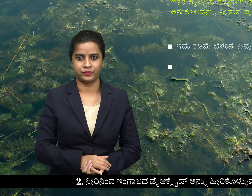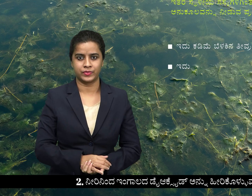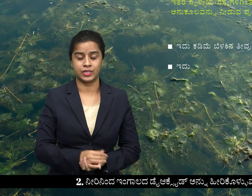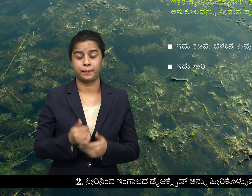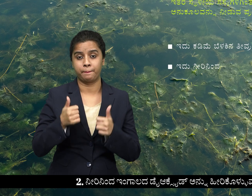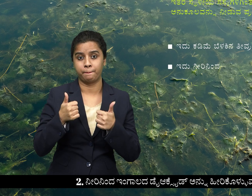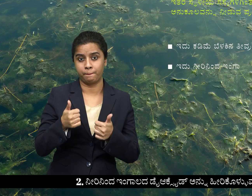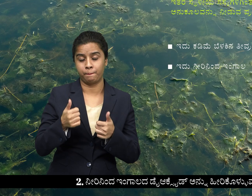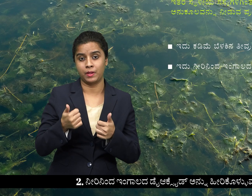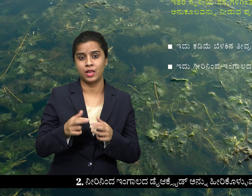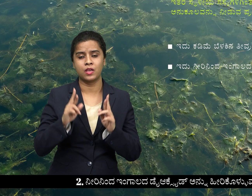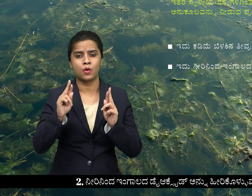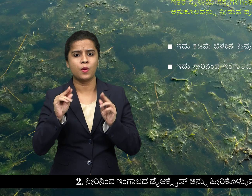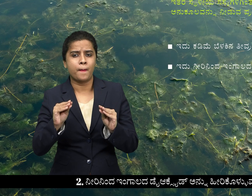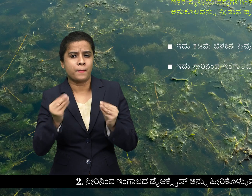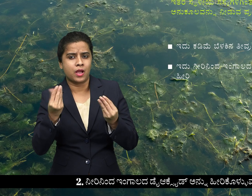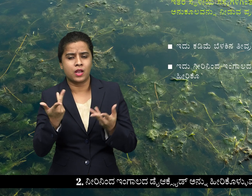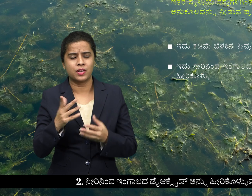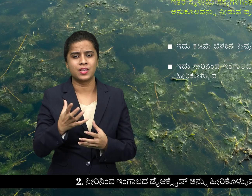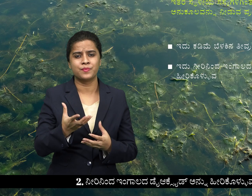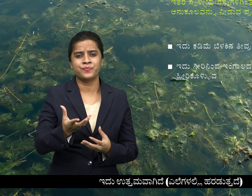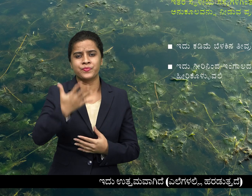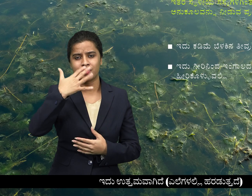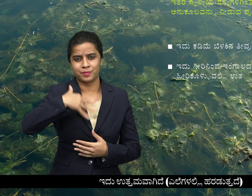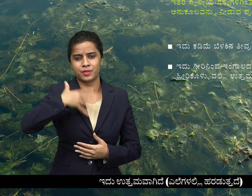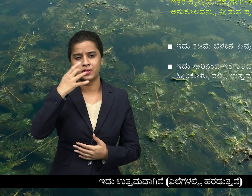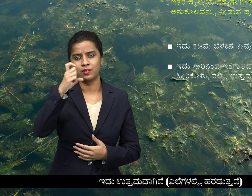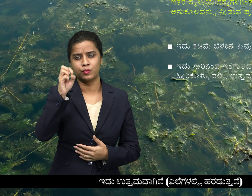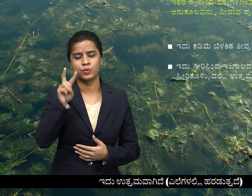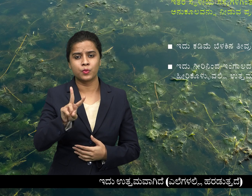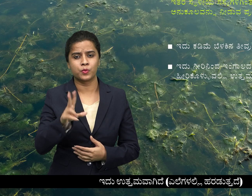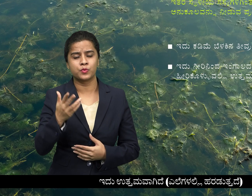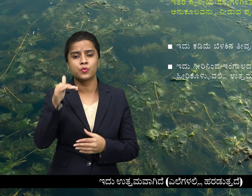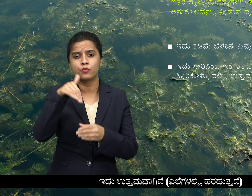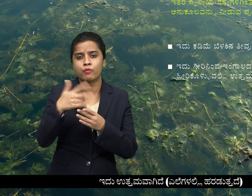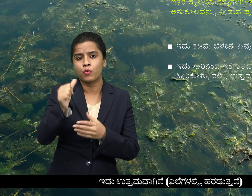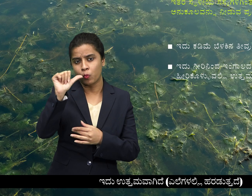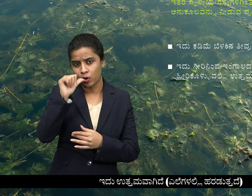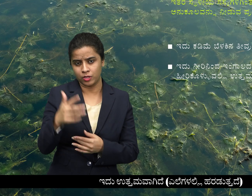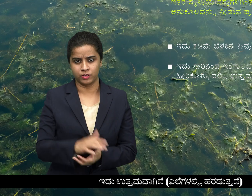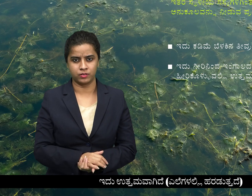2. ನೀರಿನ ಇಂಗಾಲದ ಡೈ ಆಕ್ಸೈಡ್ ಅನ್ನ ಹೀರಿಕೊಳ್ಳುವಲ್ಲಿ ಇದು ಉತ್ತಮವಾಗಿದೆ.